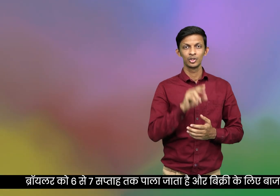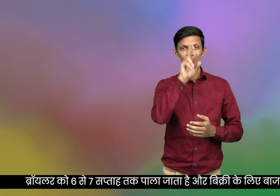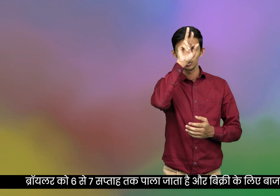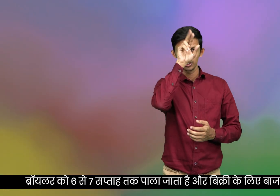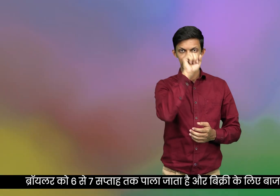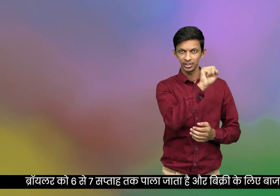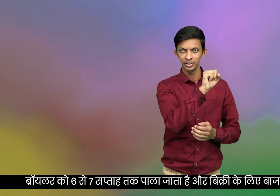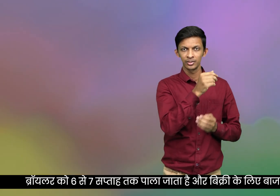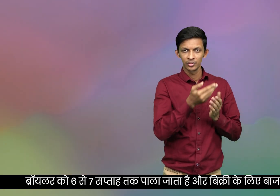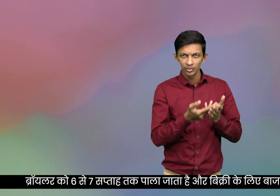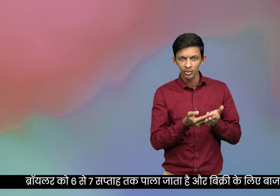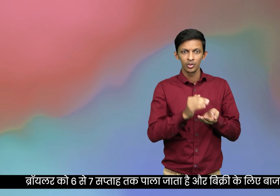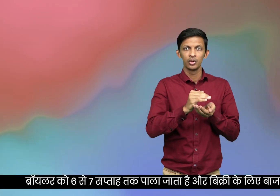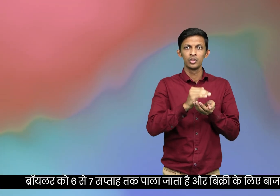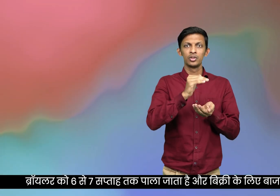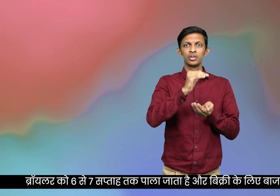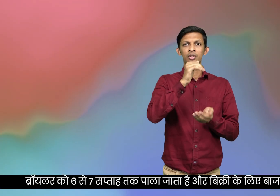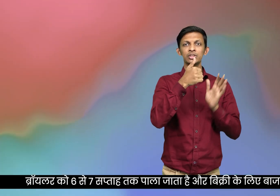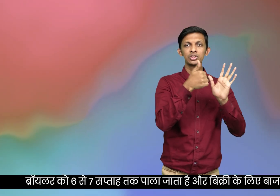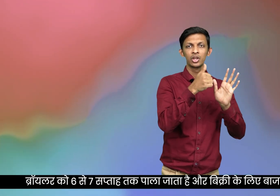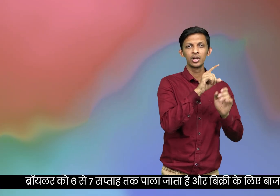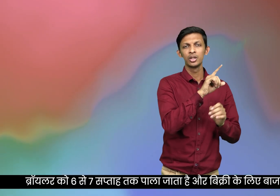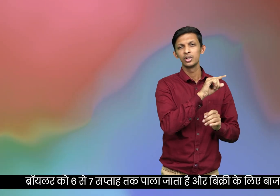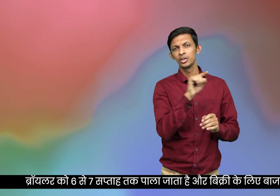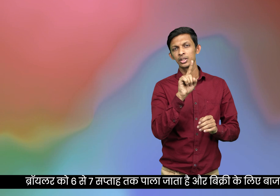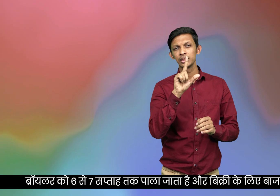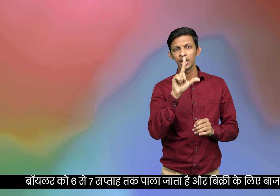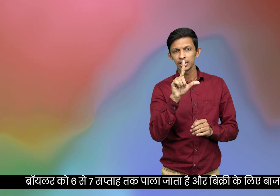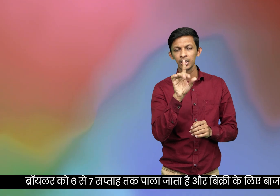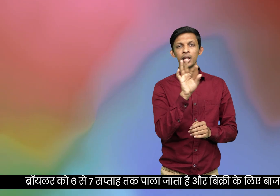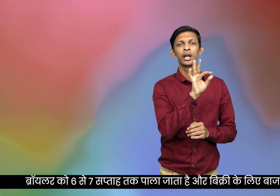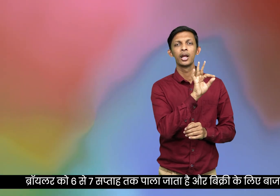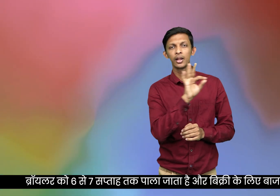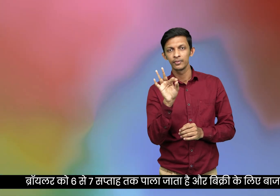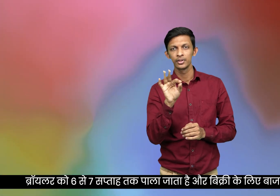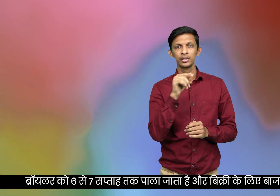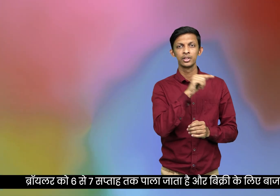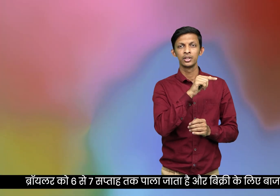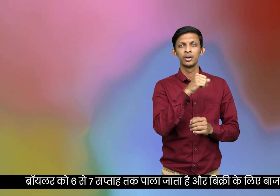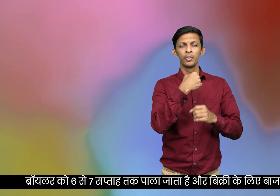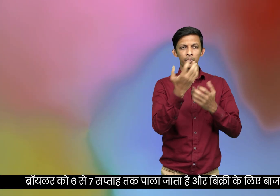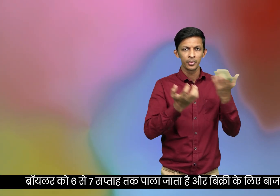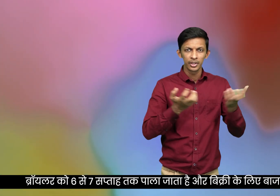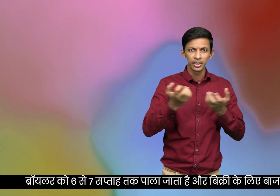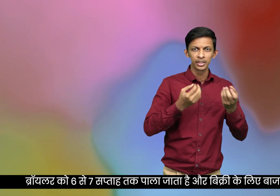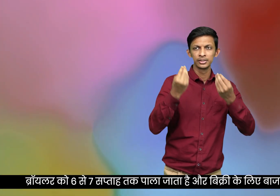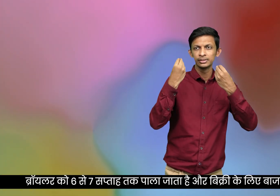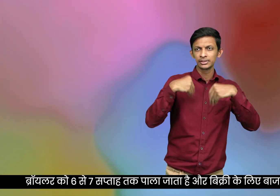ब्रॉयलर को 6 से 7 सप्ताह तक पाला जाता है और बिक्री के लिए बाजार में भेजा जाता है।